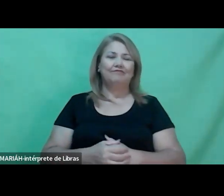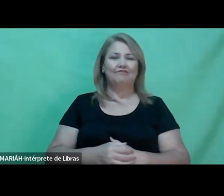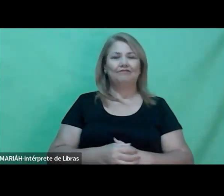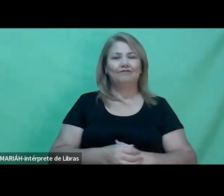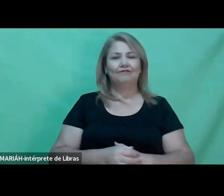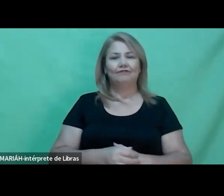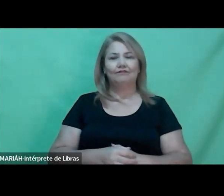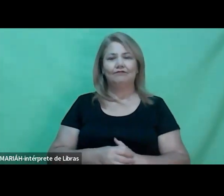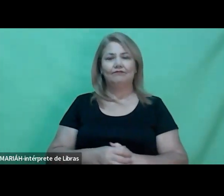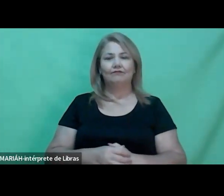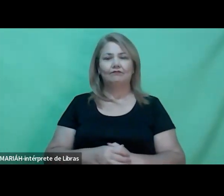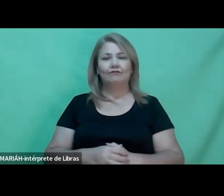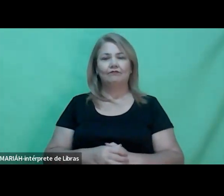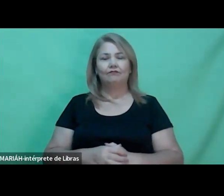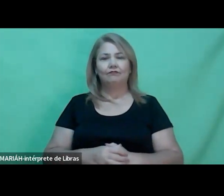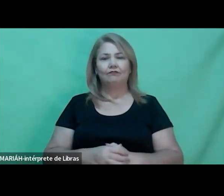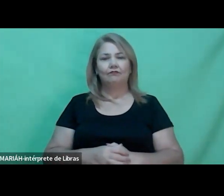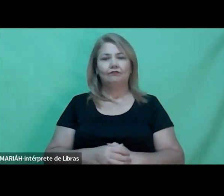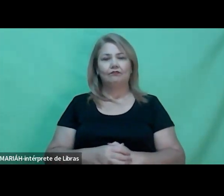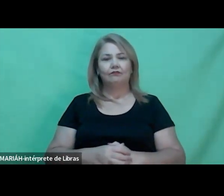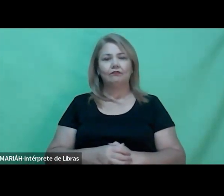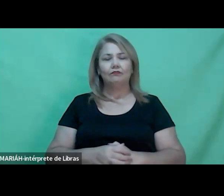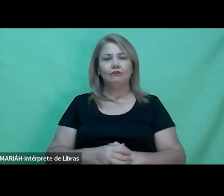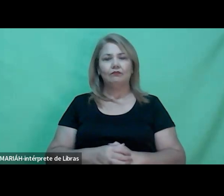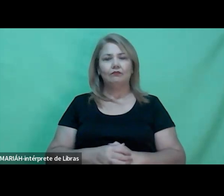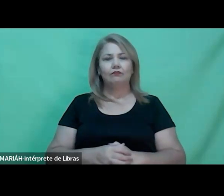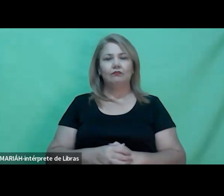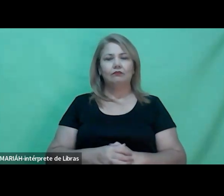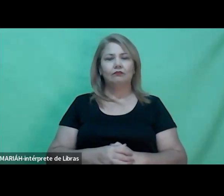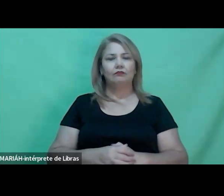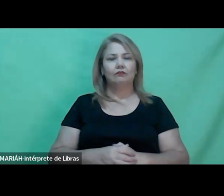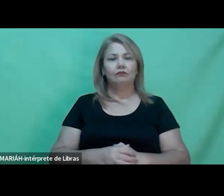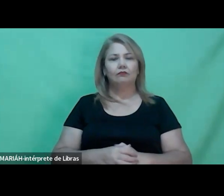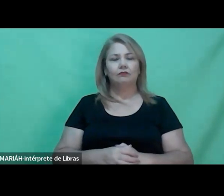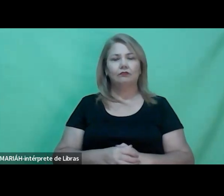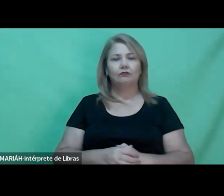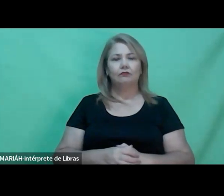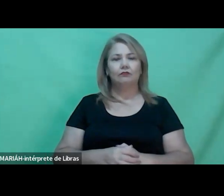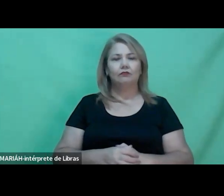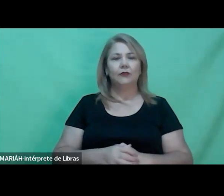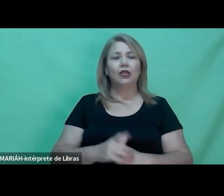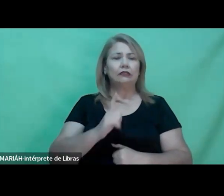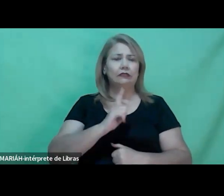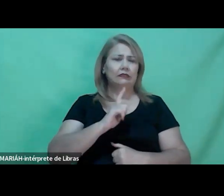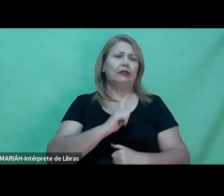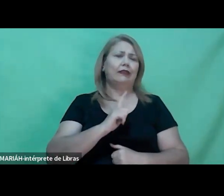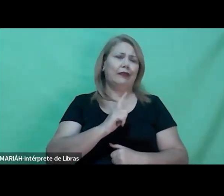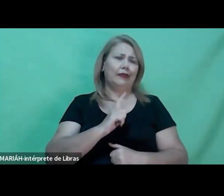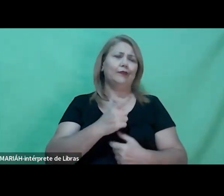Eh hay hay hay hay muchas muchas muchas condiciones en las que yo quisiera de pronto eh